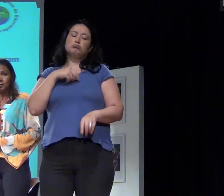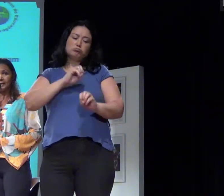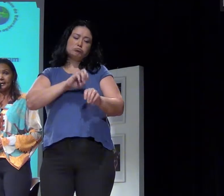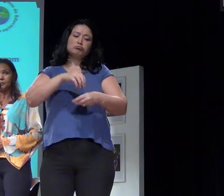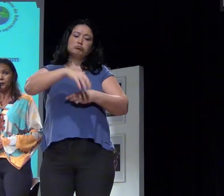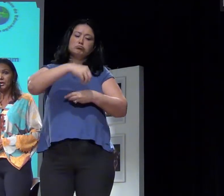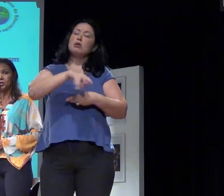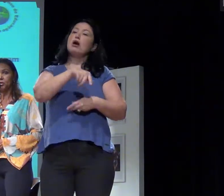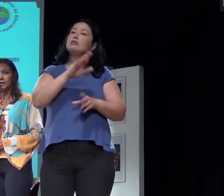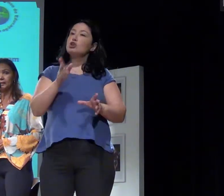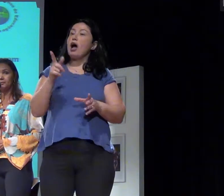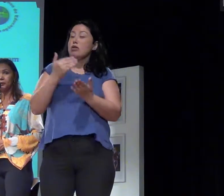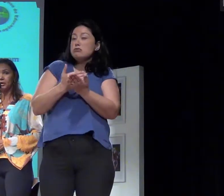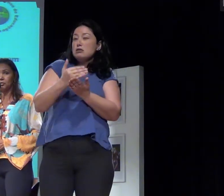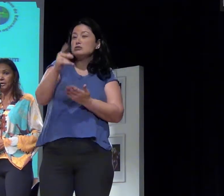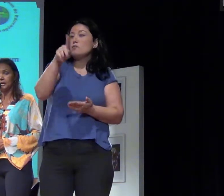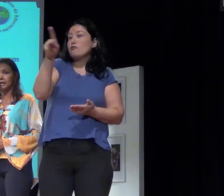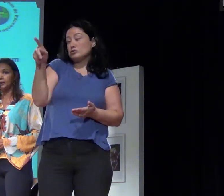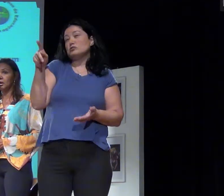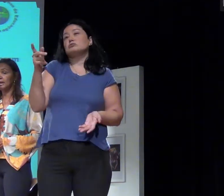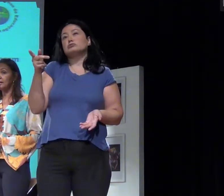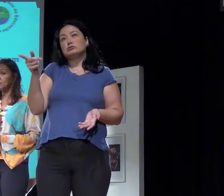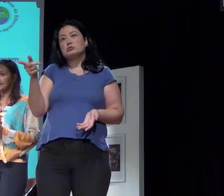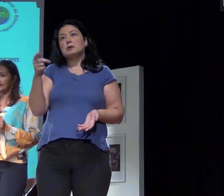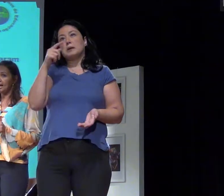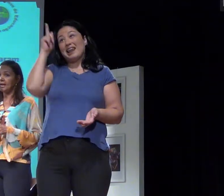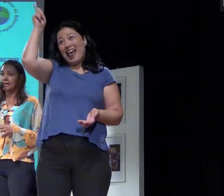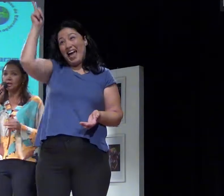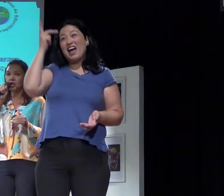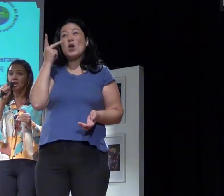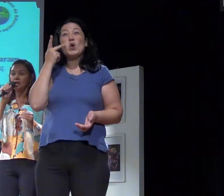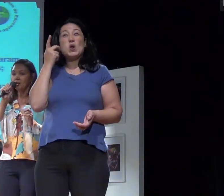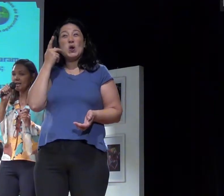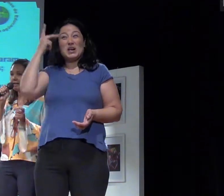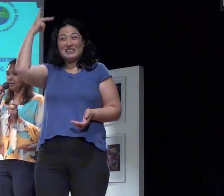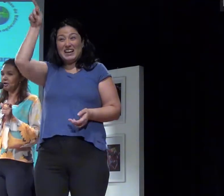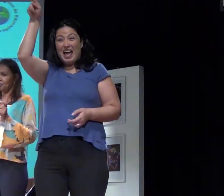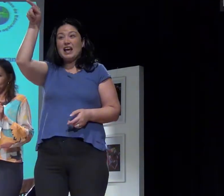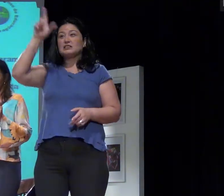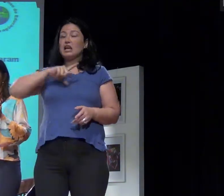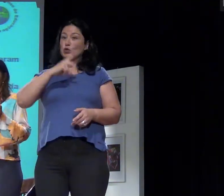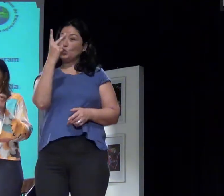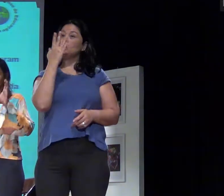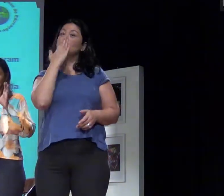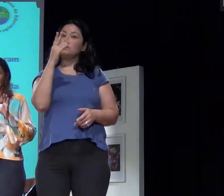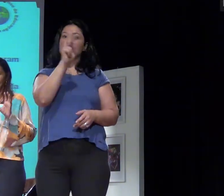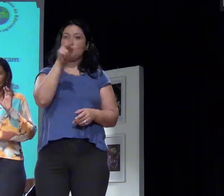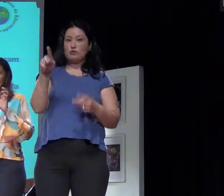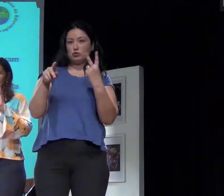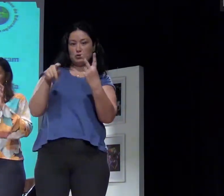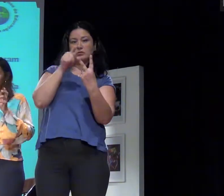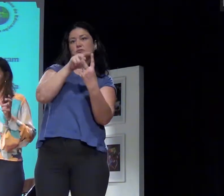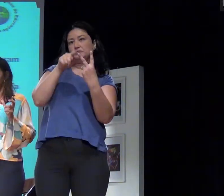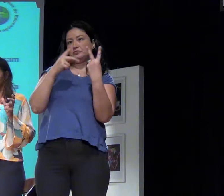início. Esses professores eram professores que, lá no Ceará, existe duas categorias de professores, se a gente